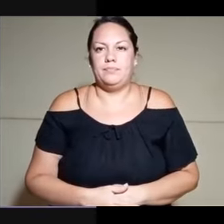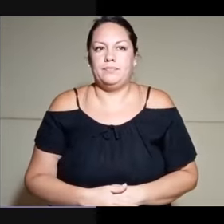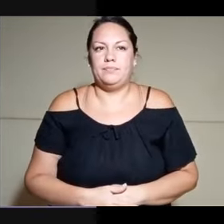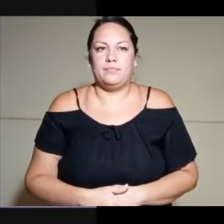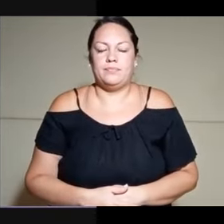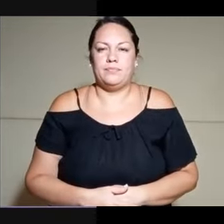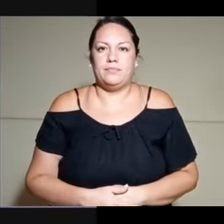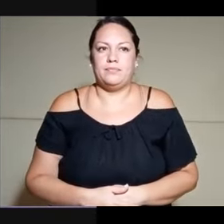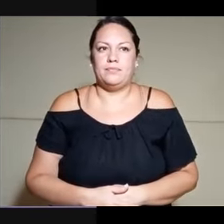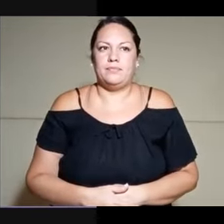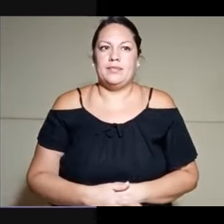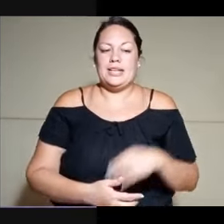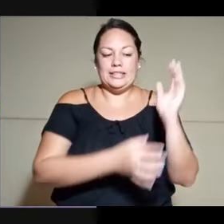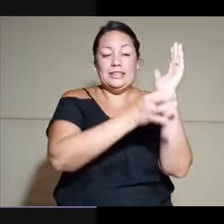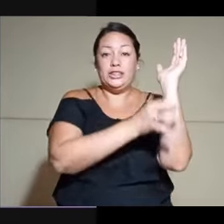a poder hacer.